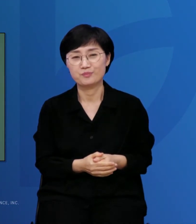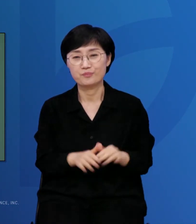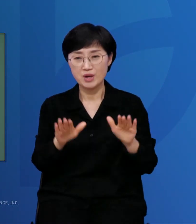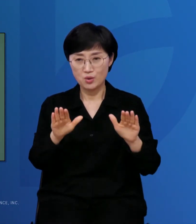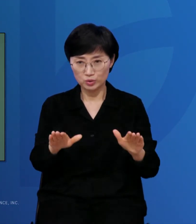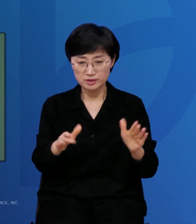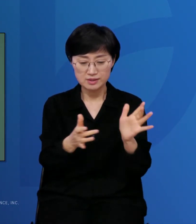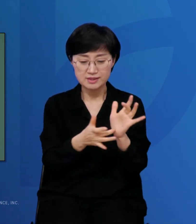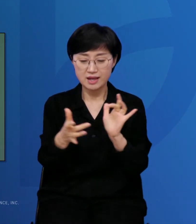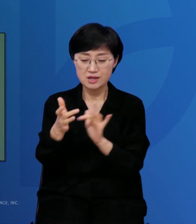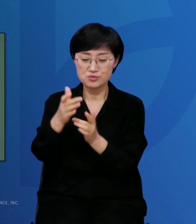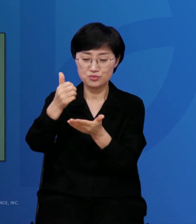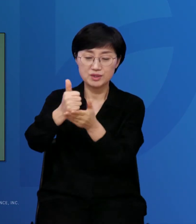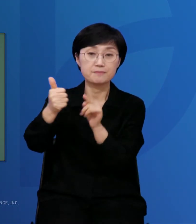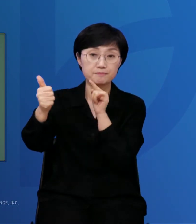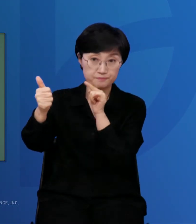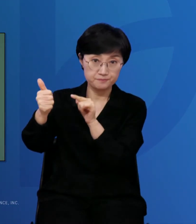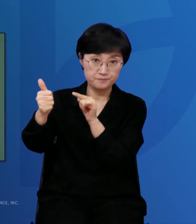지금